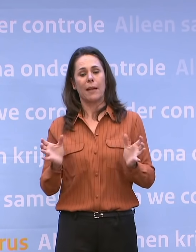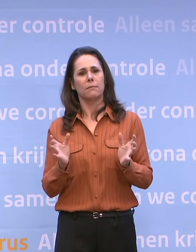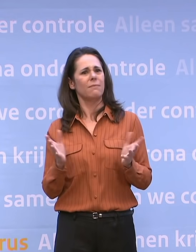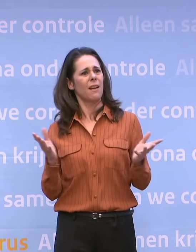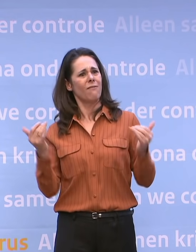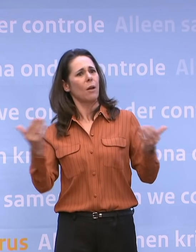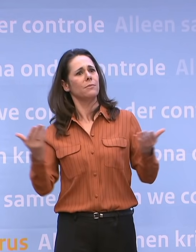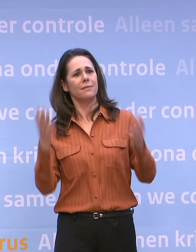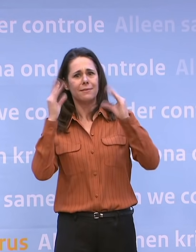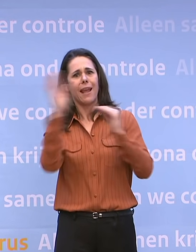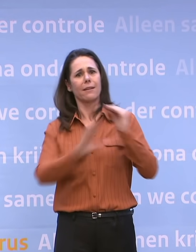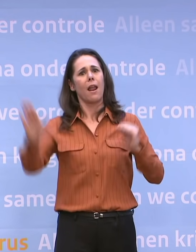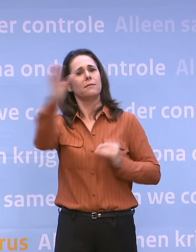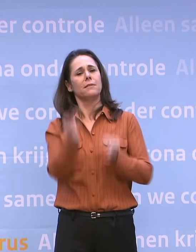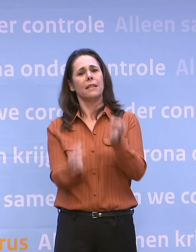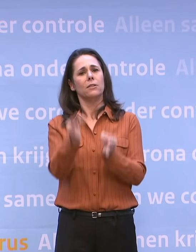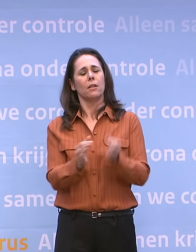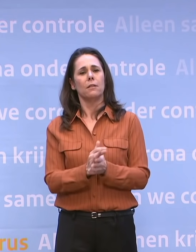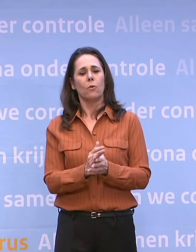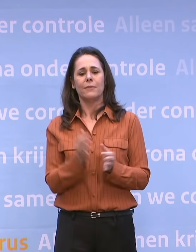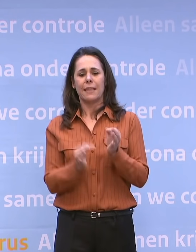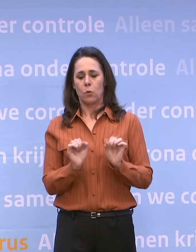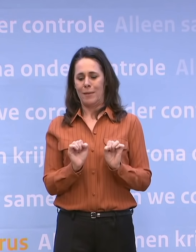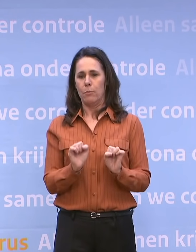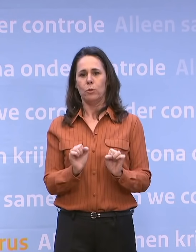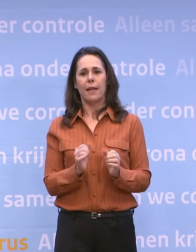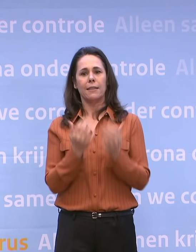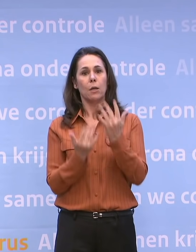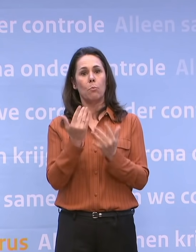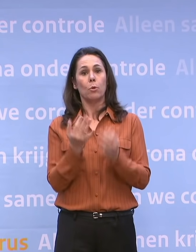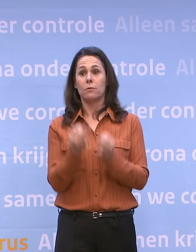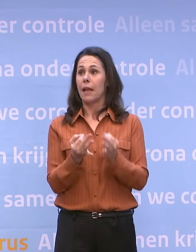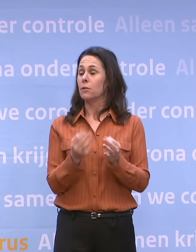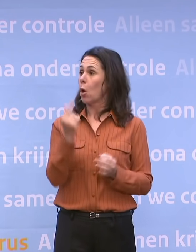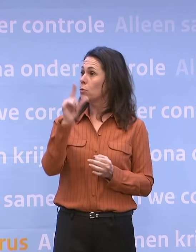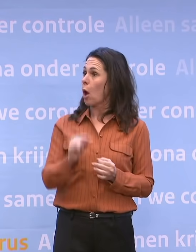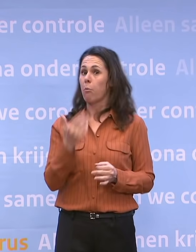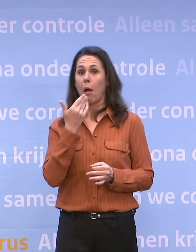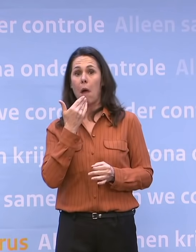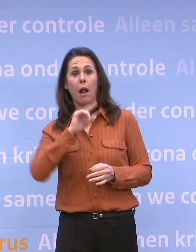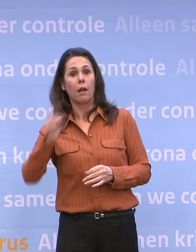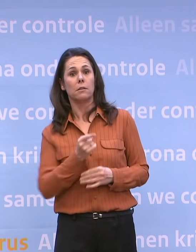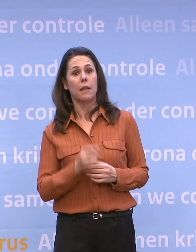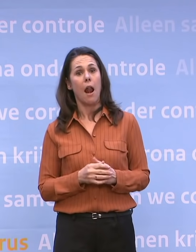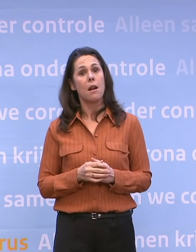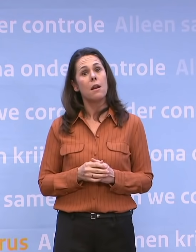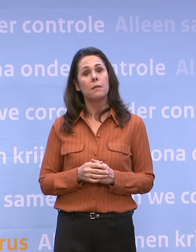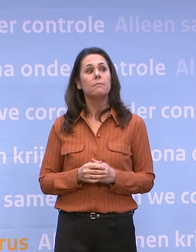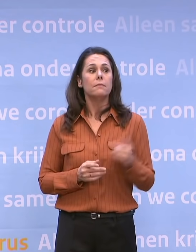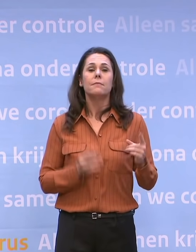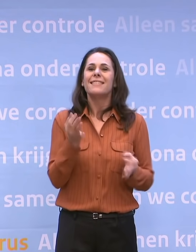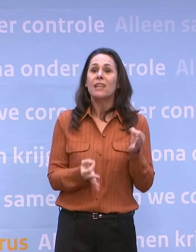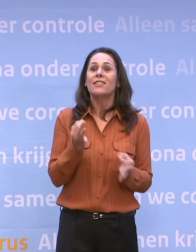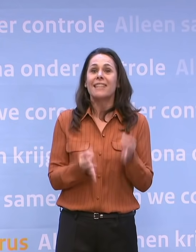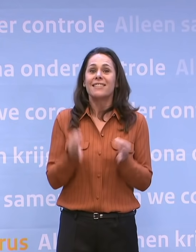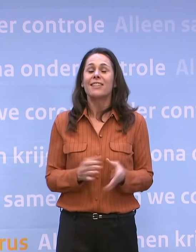heel Nederland? En waarom test u niet bijvoorbeeld op immuniteit? Die bloedtests zijn goedkoop, makkelijk en snel. Ja, testen, testen, testen.